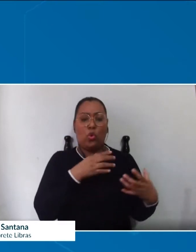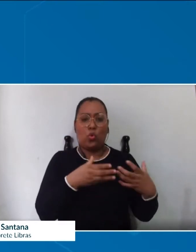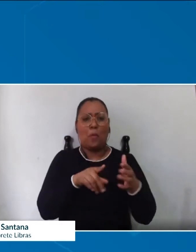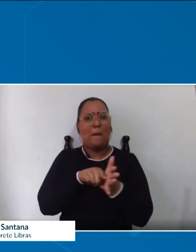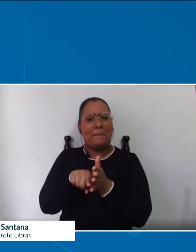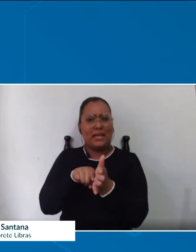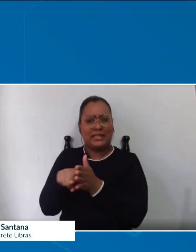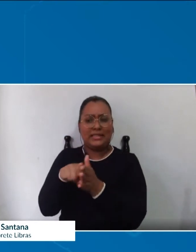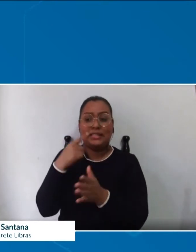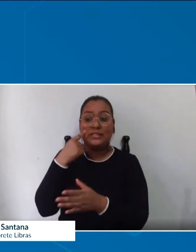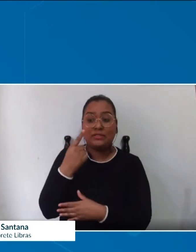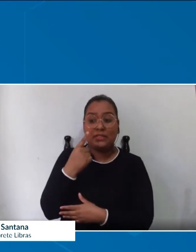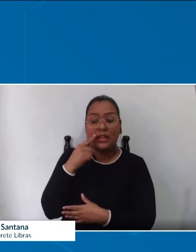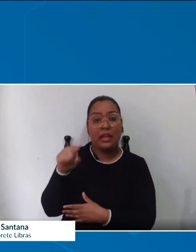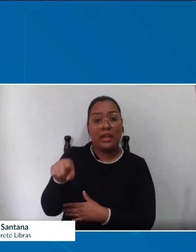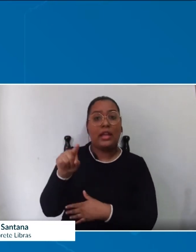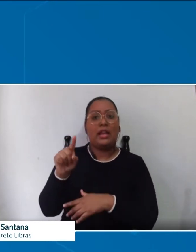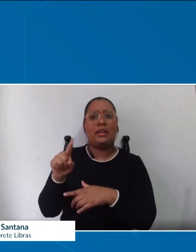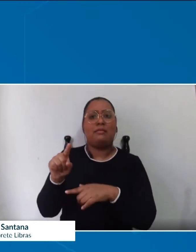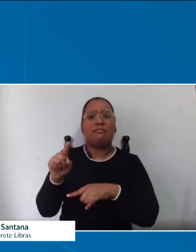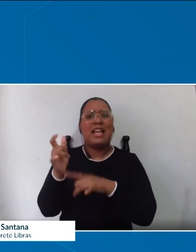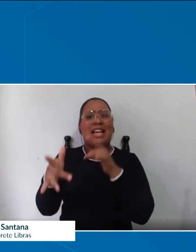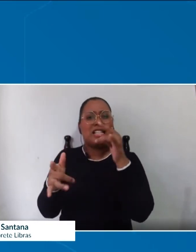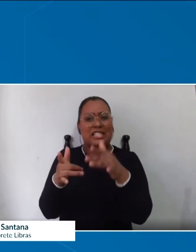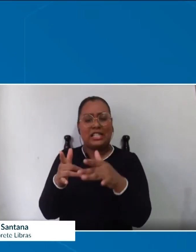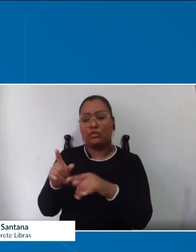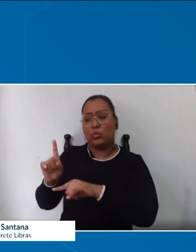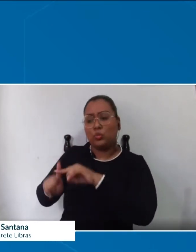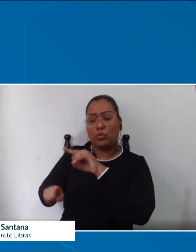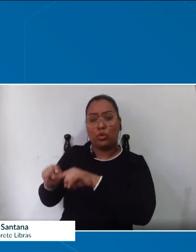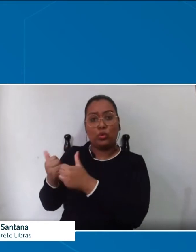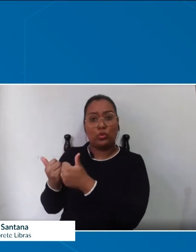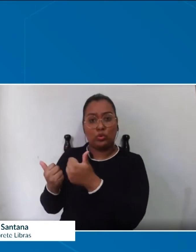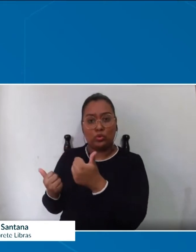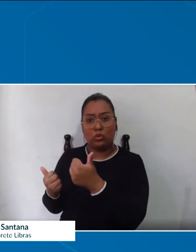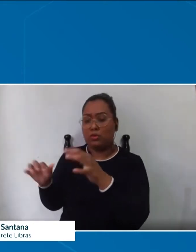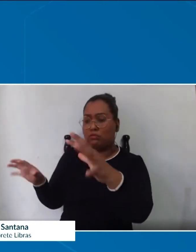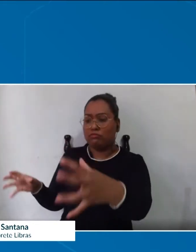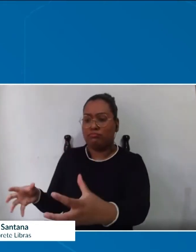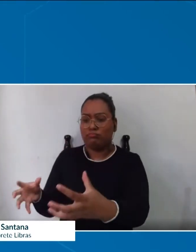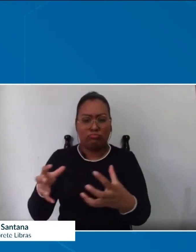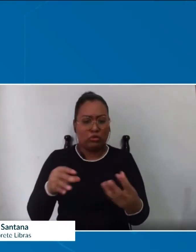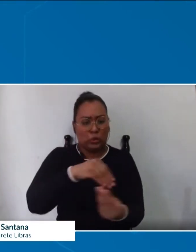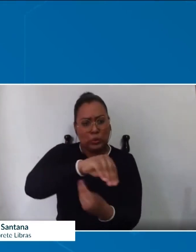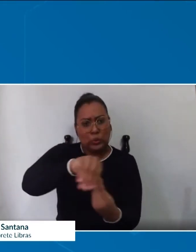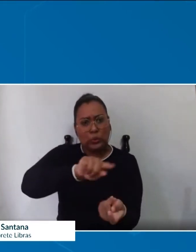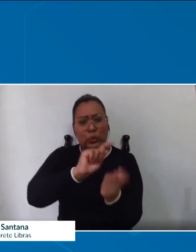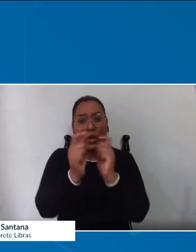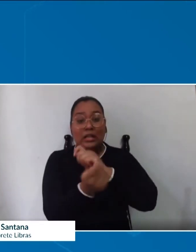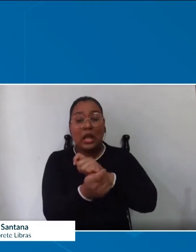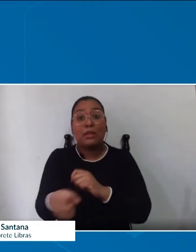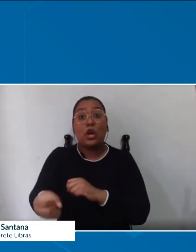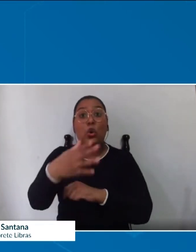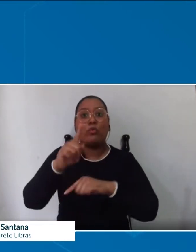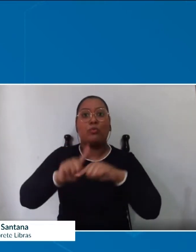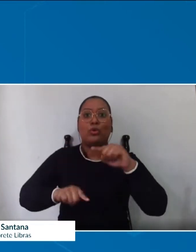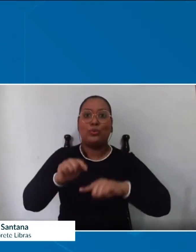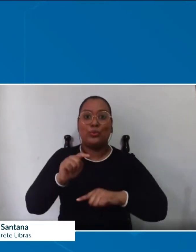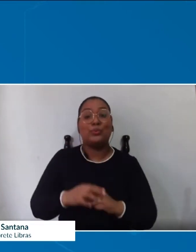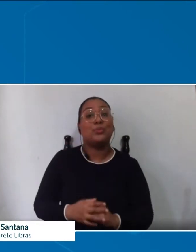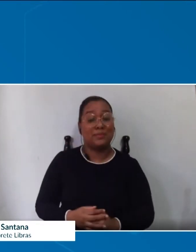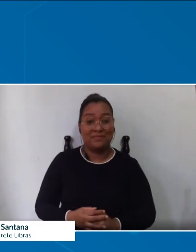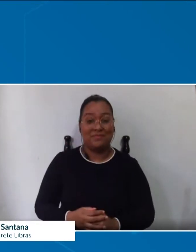resíduos e subprodutos e transformarem eles em novos produtos para a indústria de alimentos. Então,